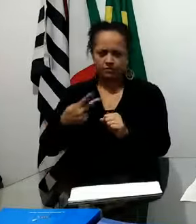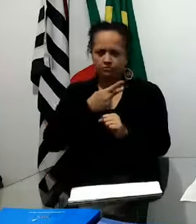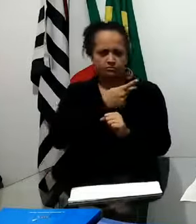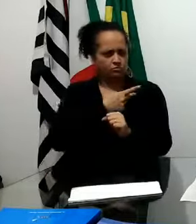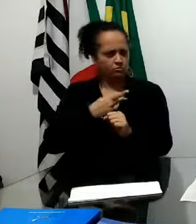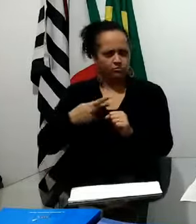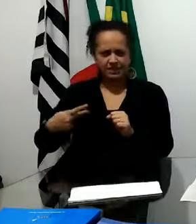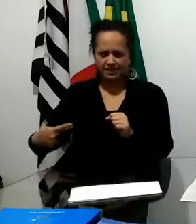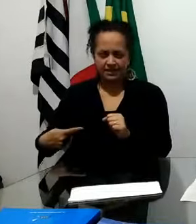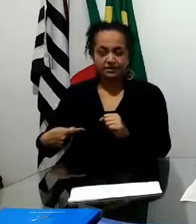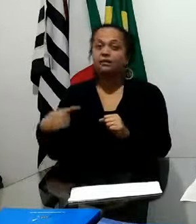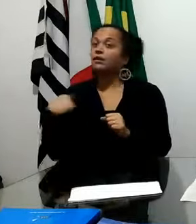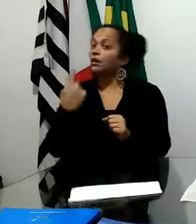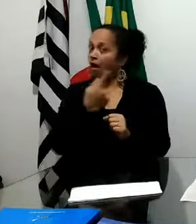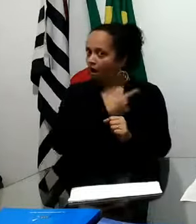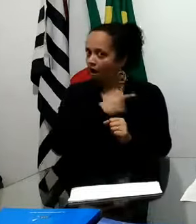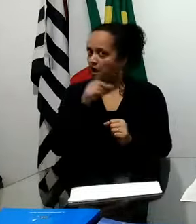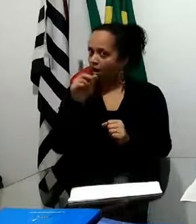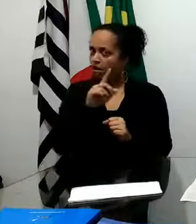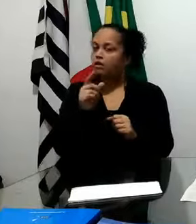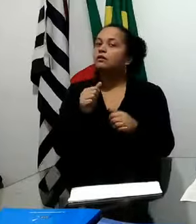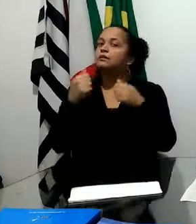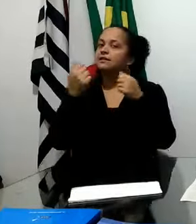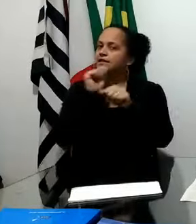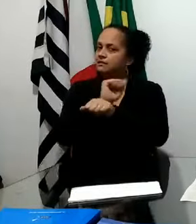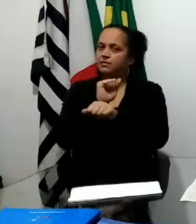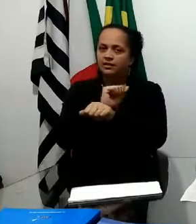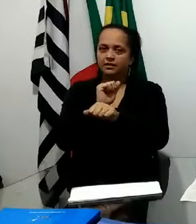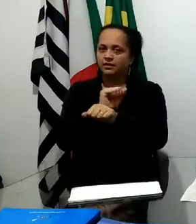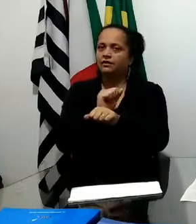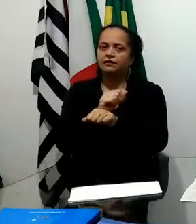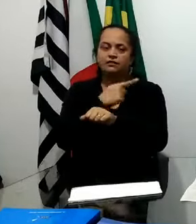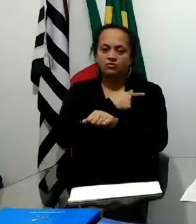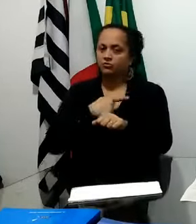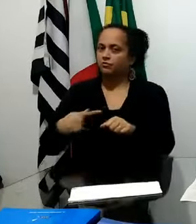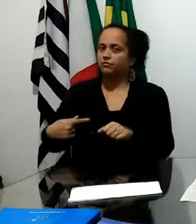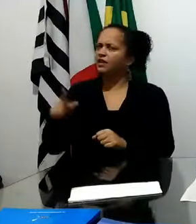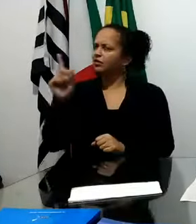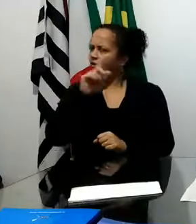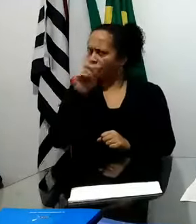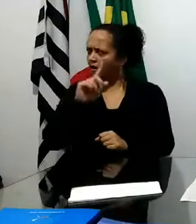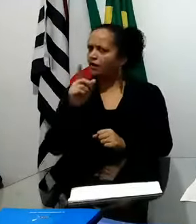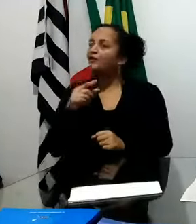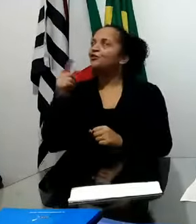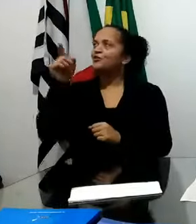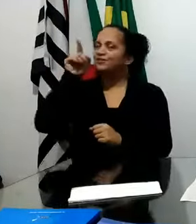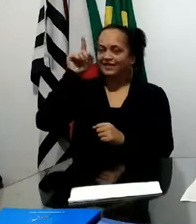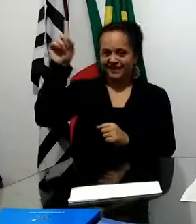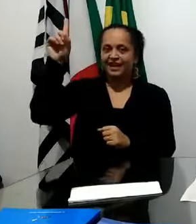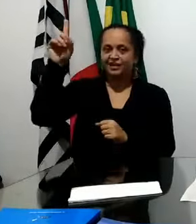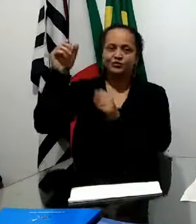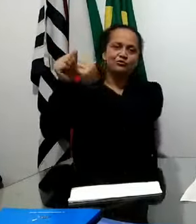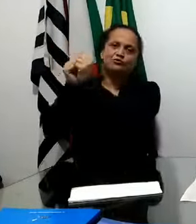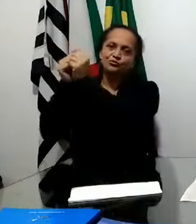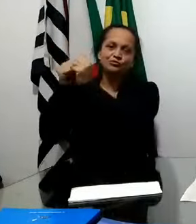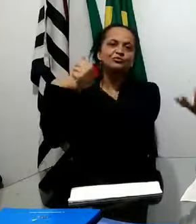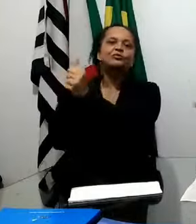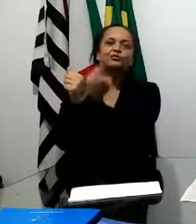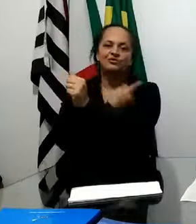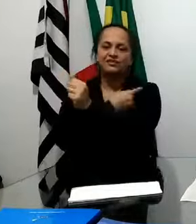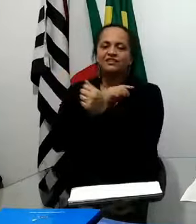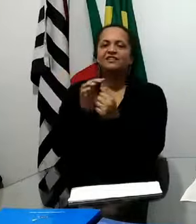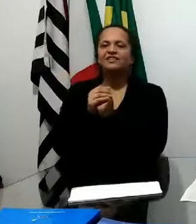nós dependemos de Deus, a nossa fonte é Deus. Amém? Não se iluda, não se engane, não é